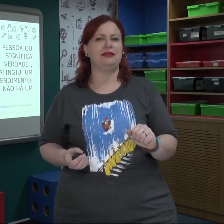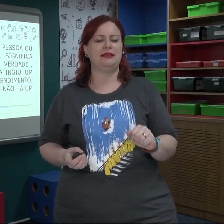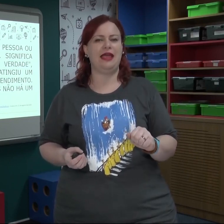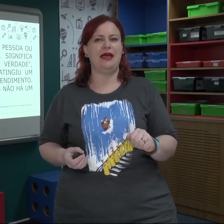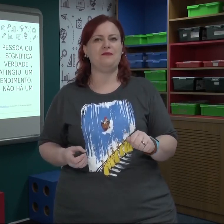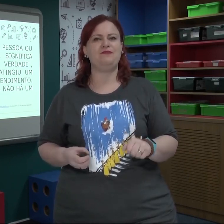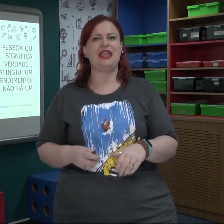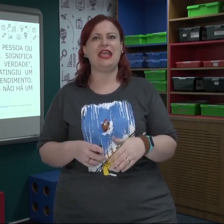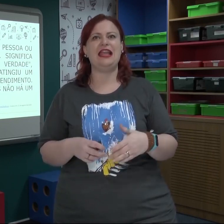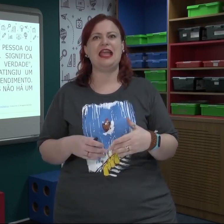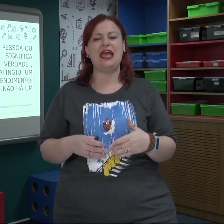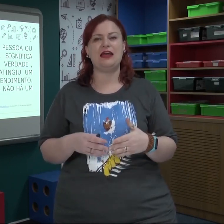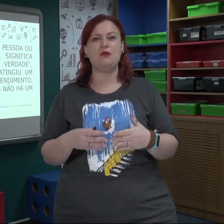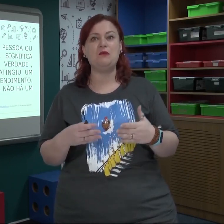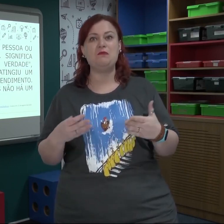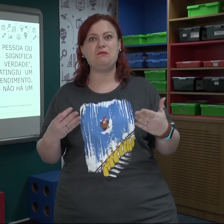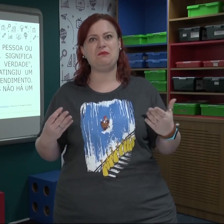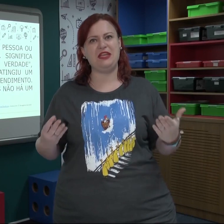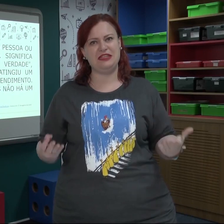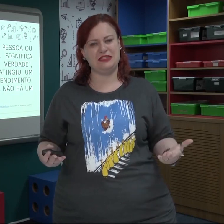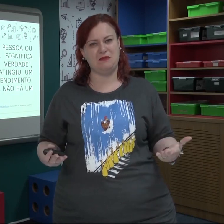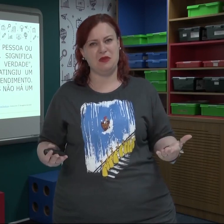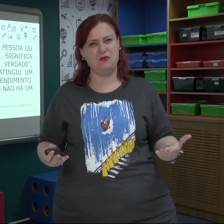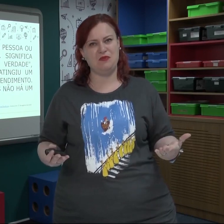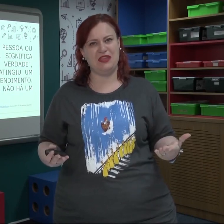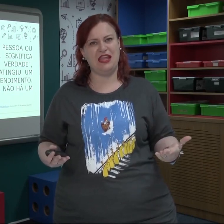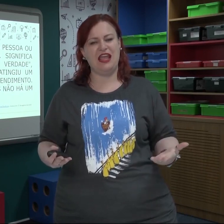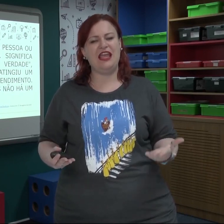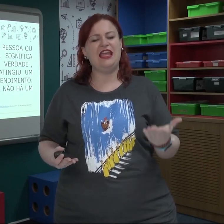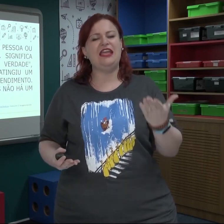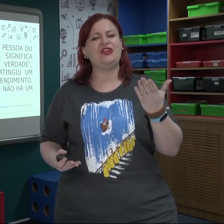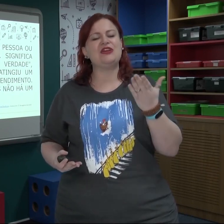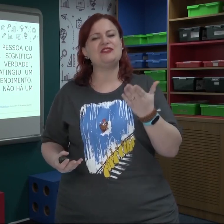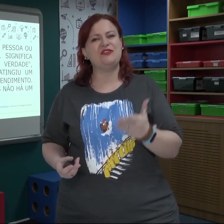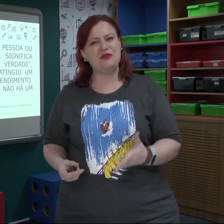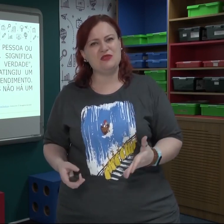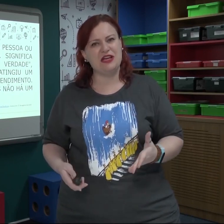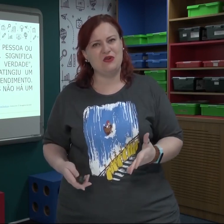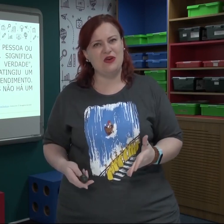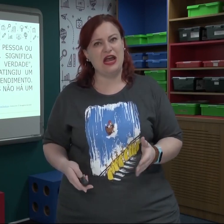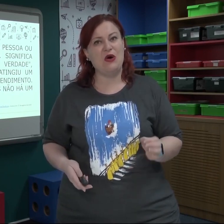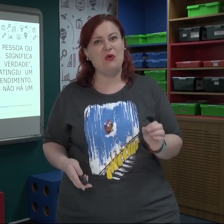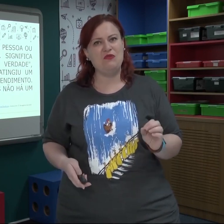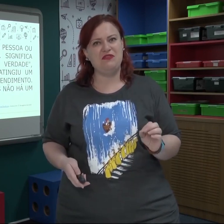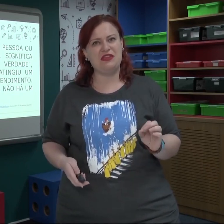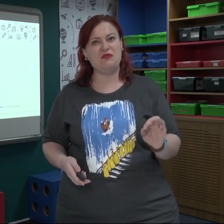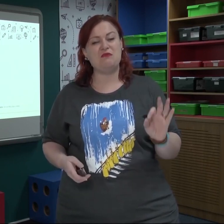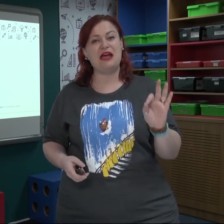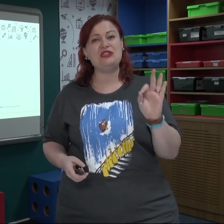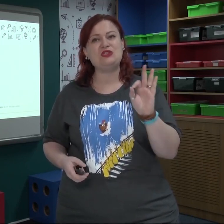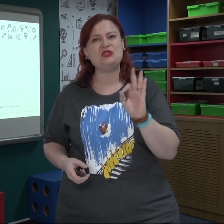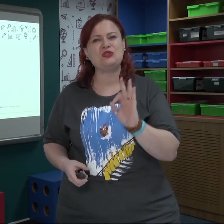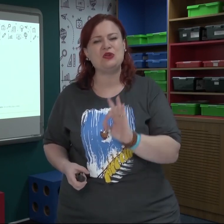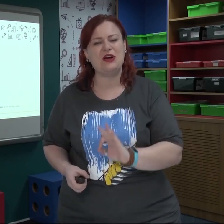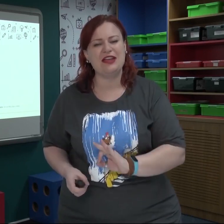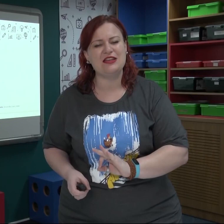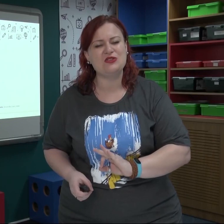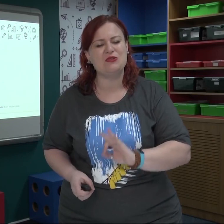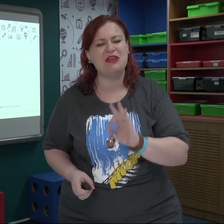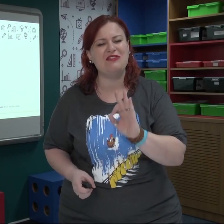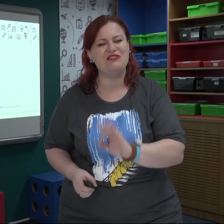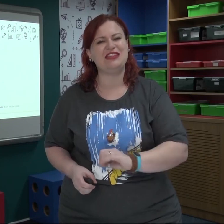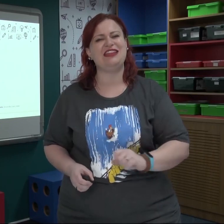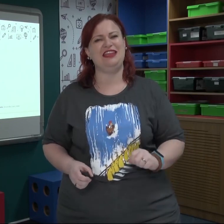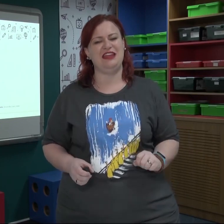no planeta Terra, ele era um príncipe. E nós vamos agora ouvir uma